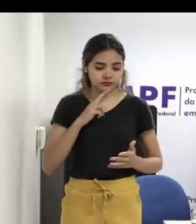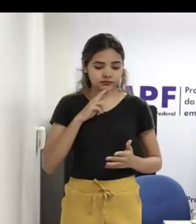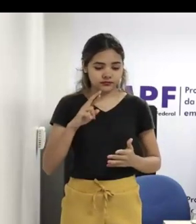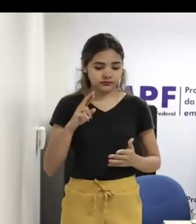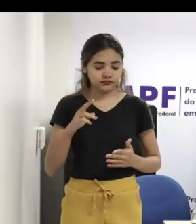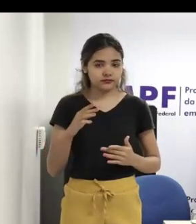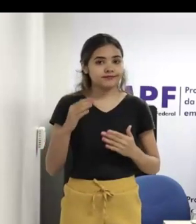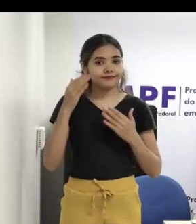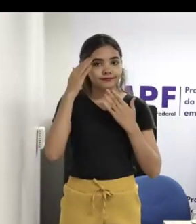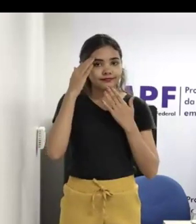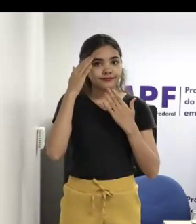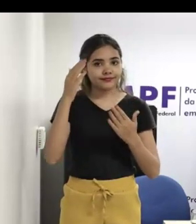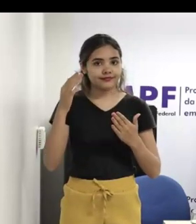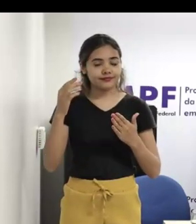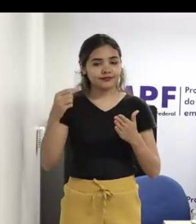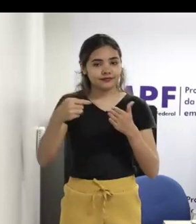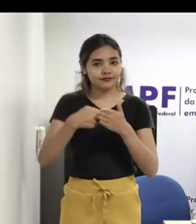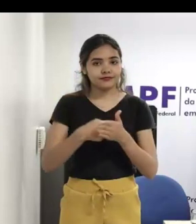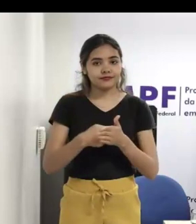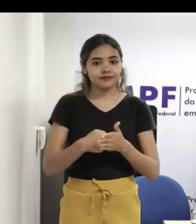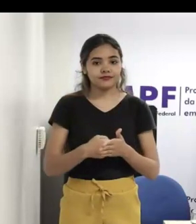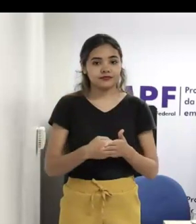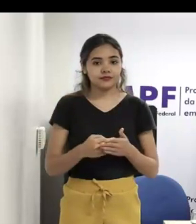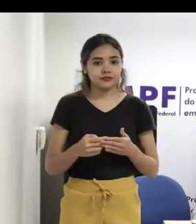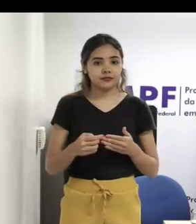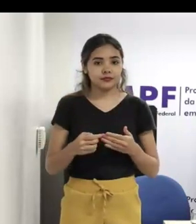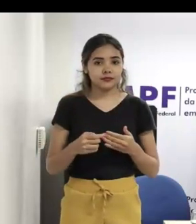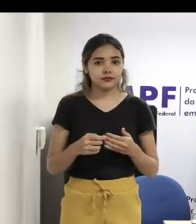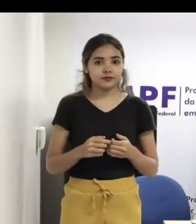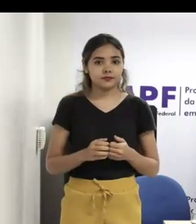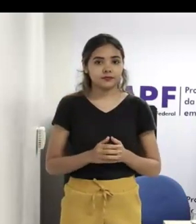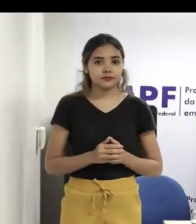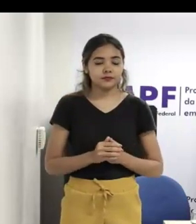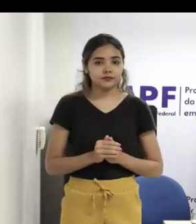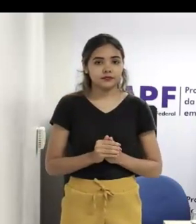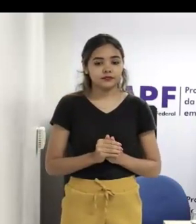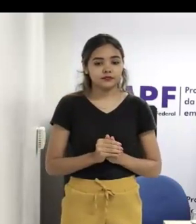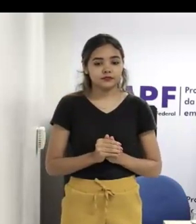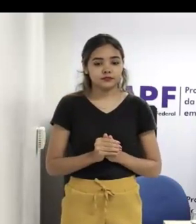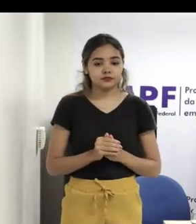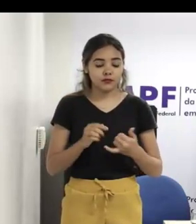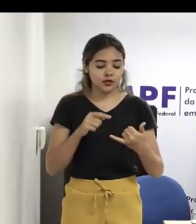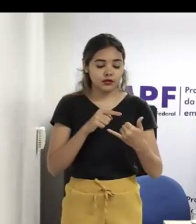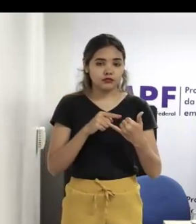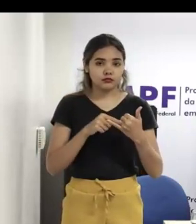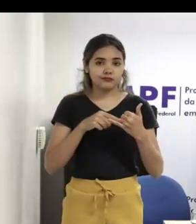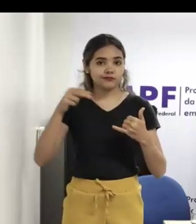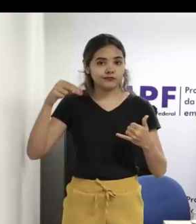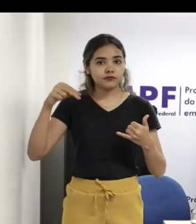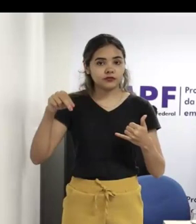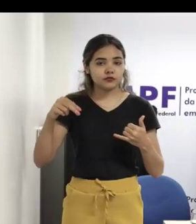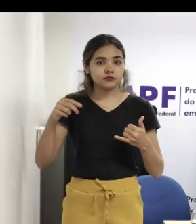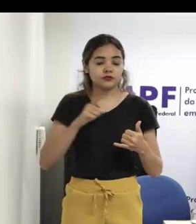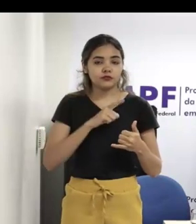aos canais de comunicação nós temos o disk 100 tem alguns outros canais hoje inclusive o município tá fazendo as as